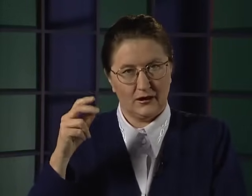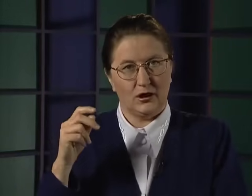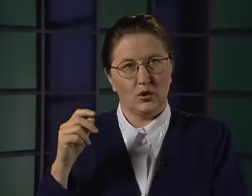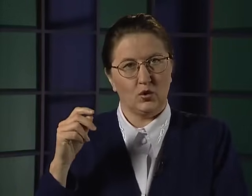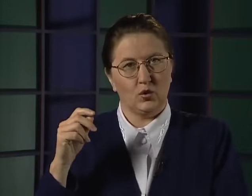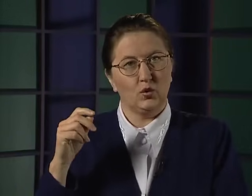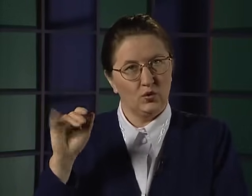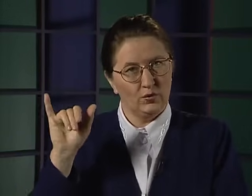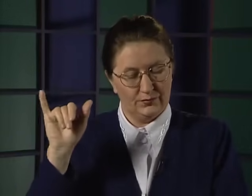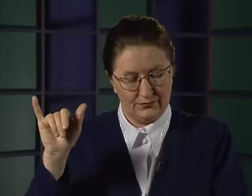У.